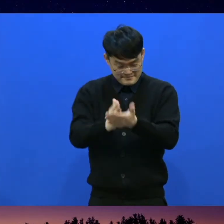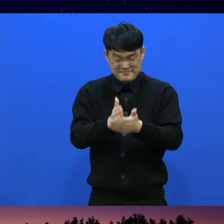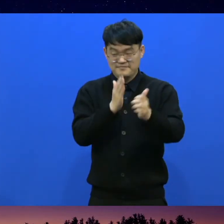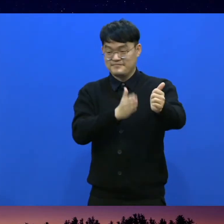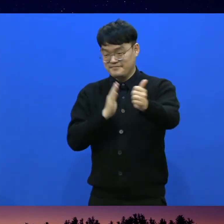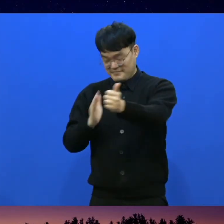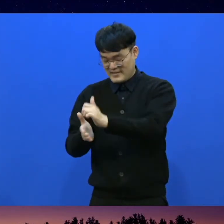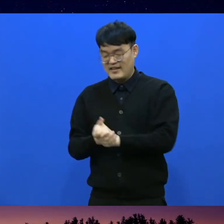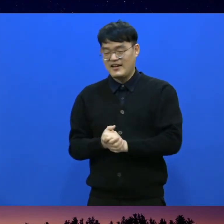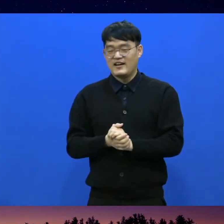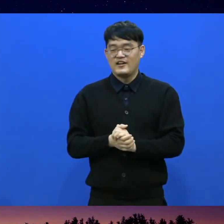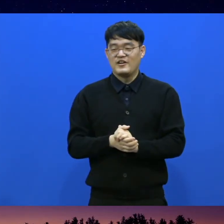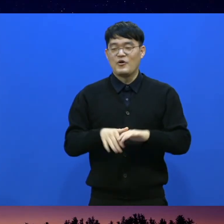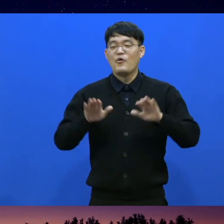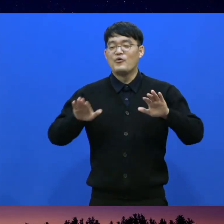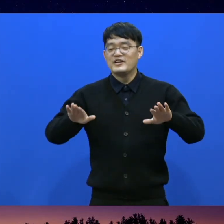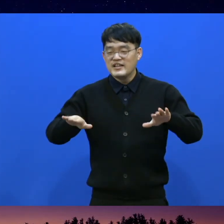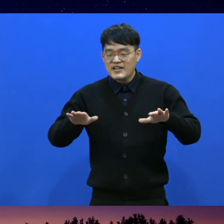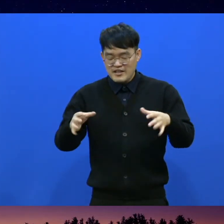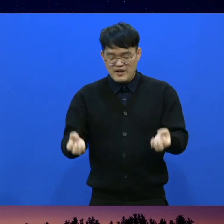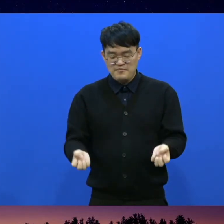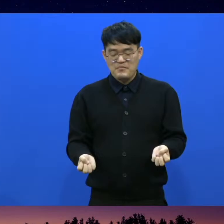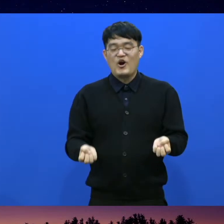명절 중에 명절입니다.